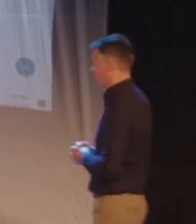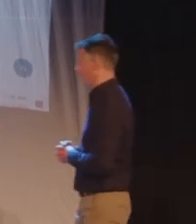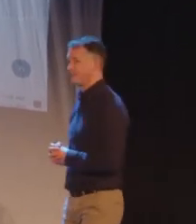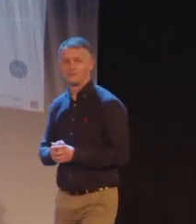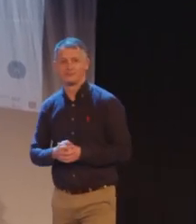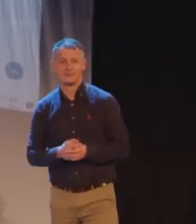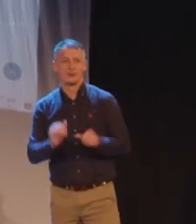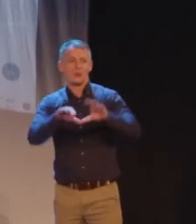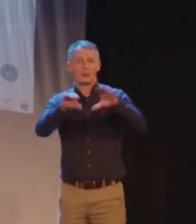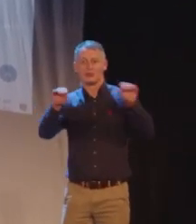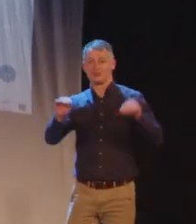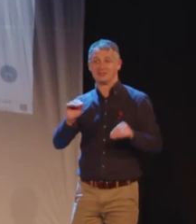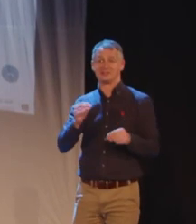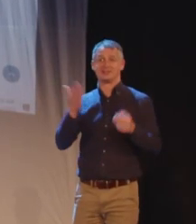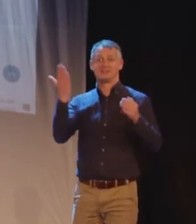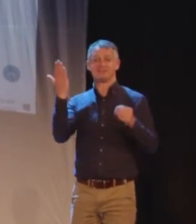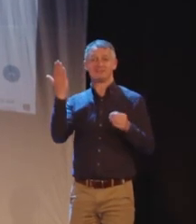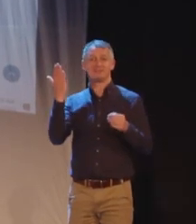Ce mulți sunteți!